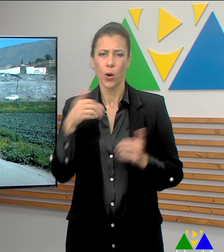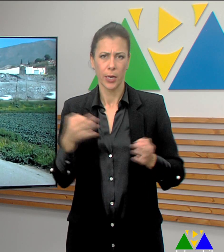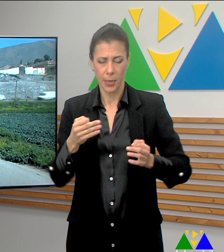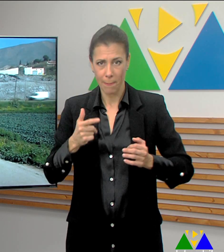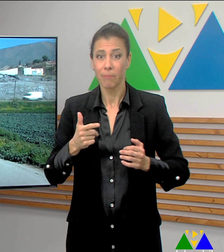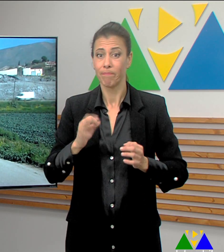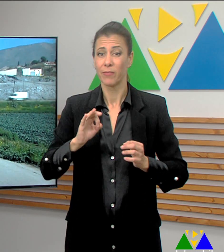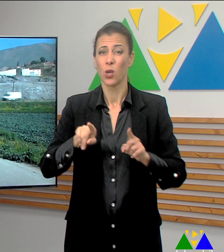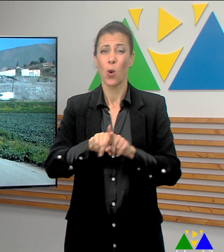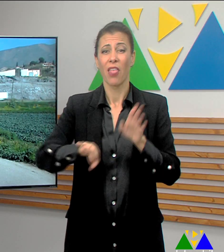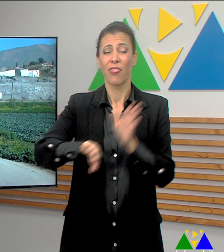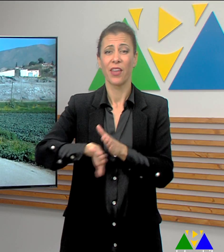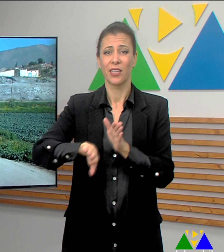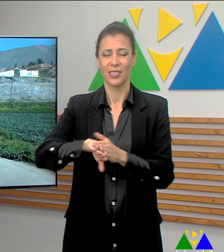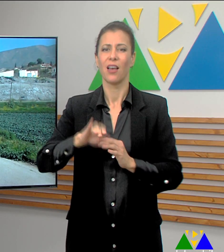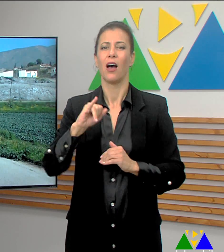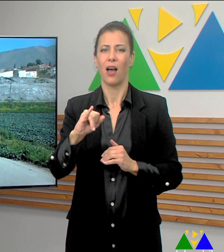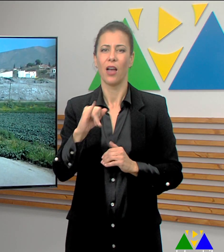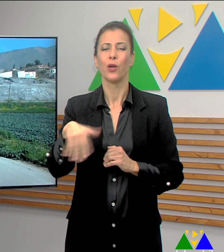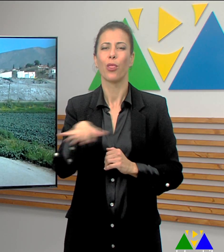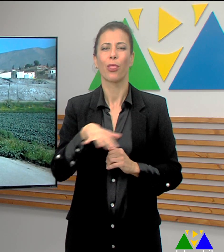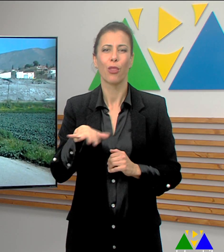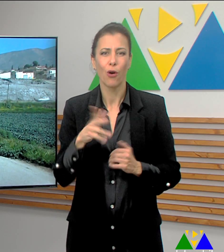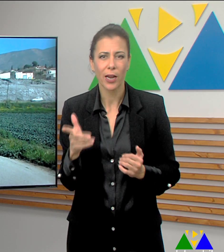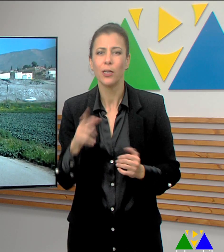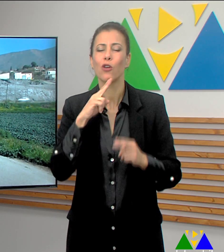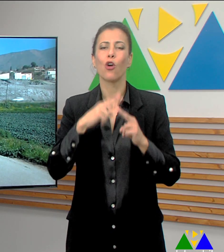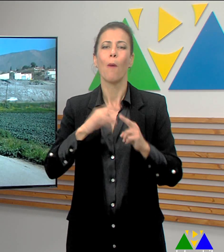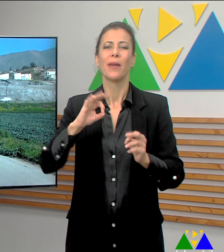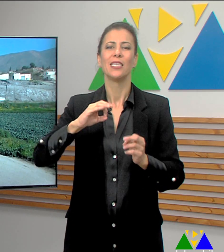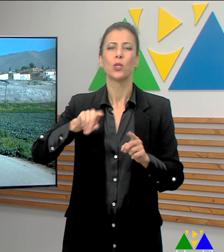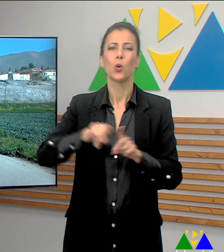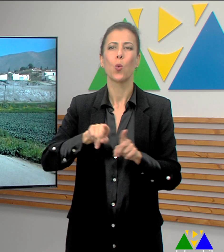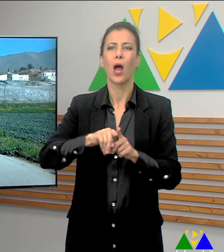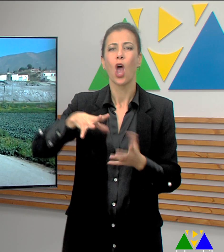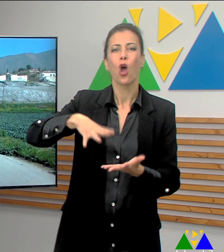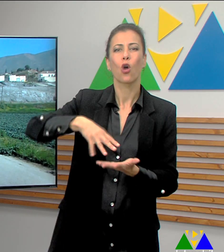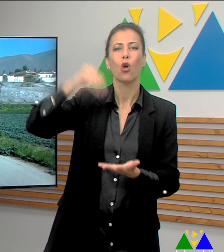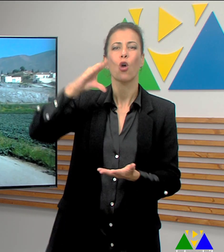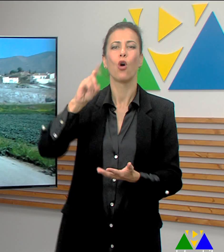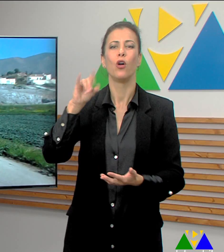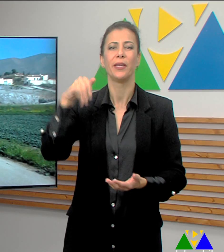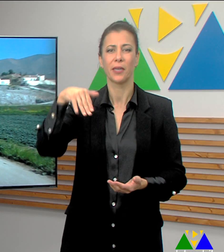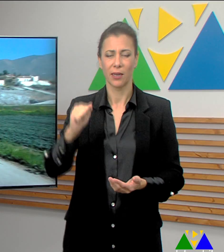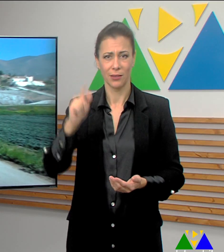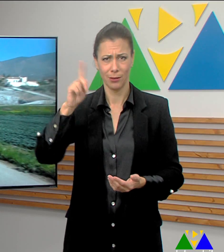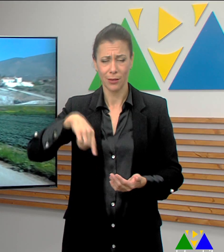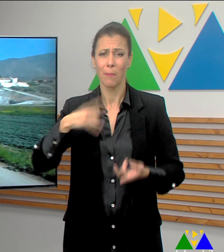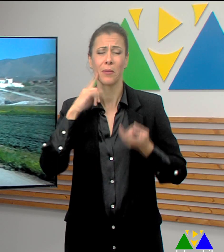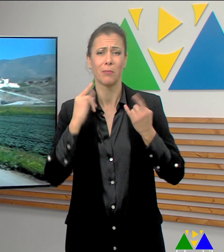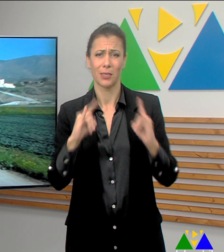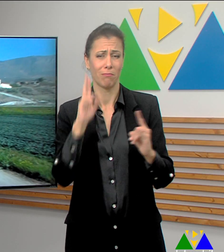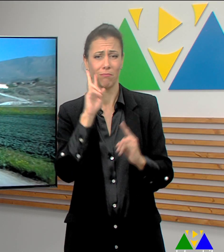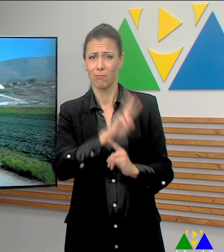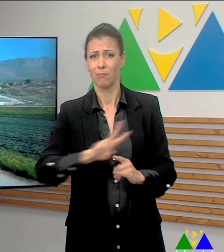nuestra derecha ahora mismo se encuentra la zona llamada como La Colina, y ya ven ustedes también todo este paraje que